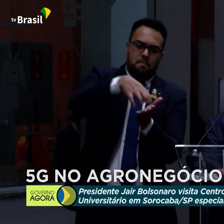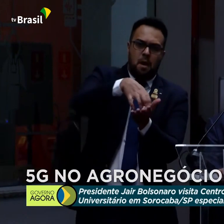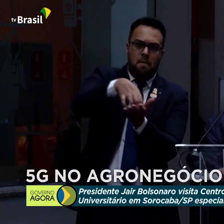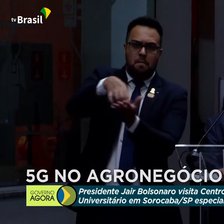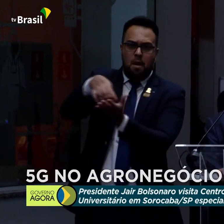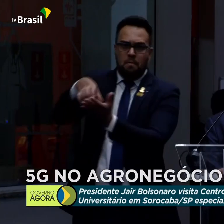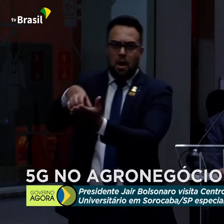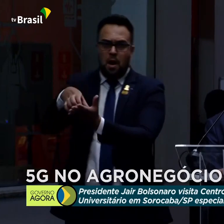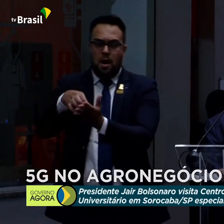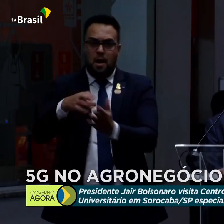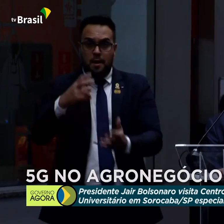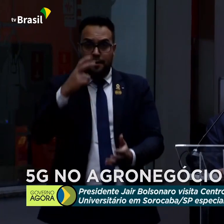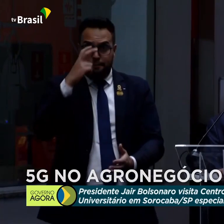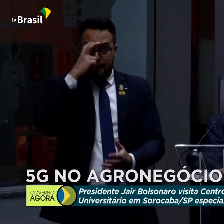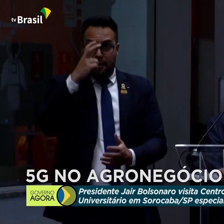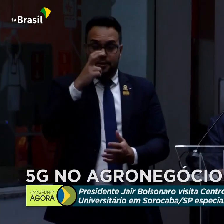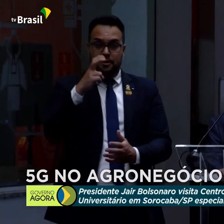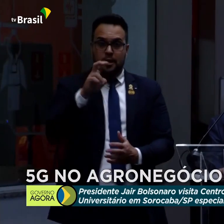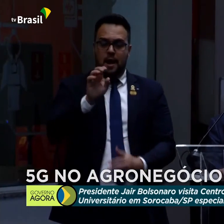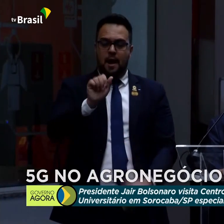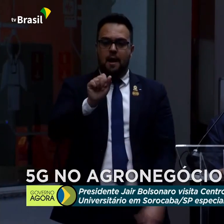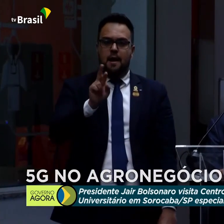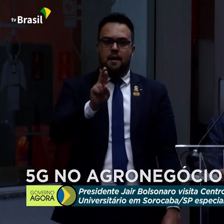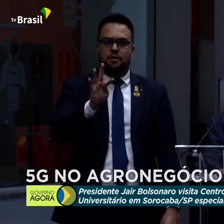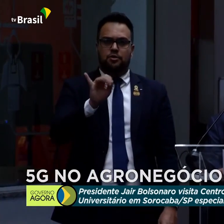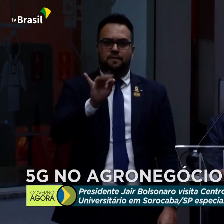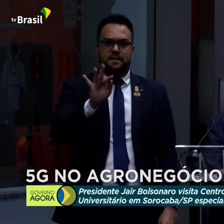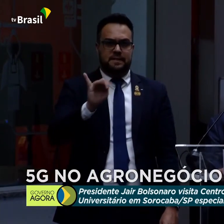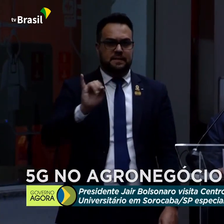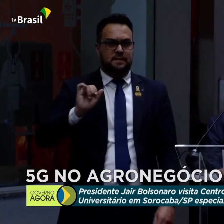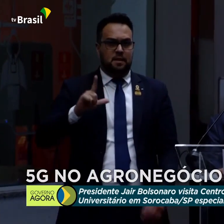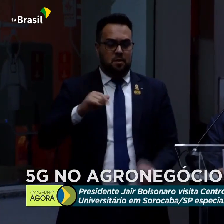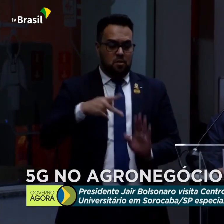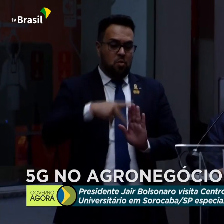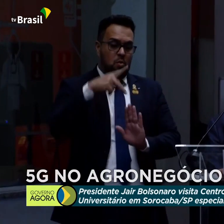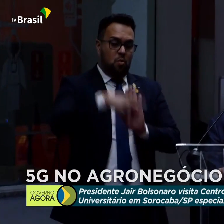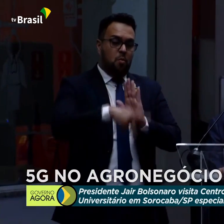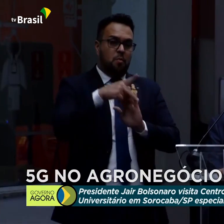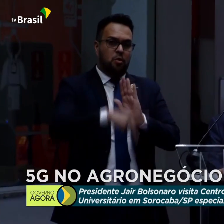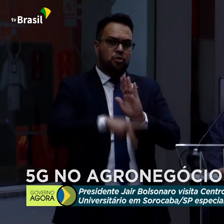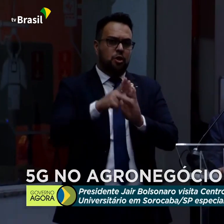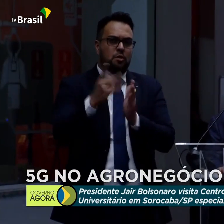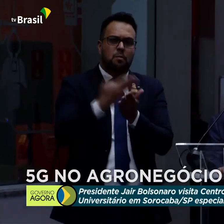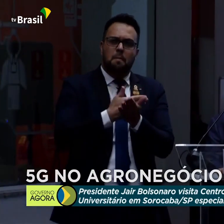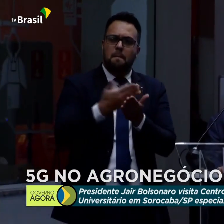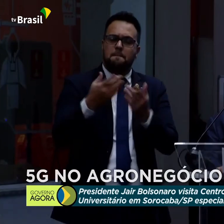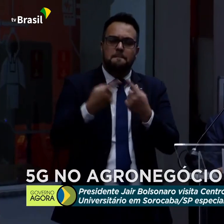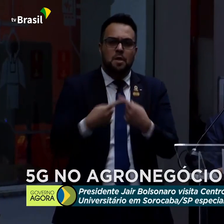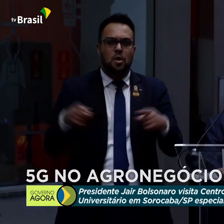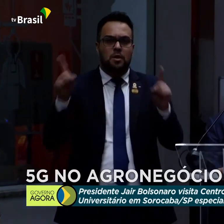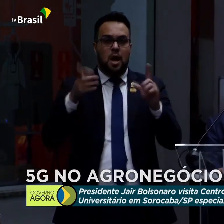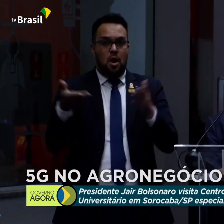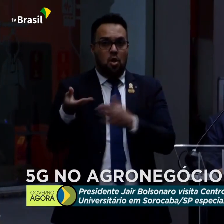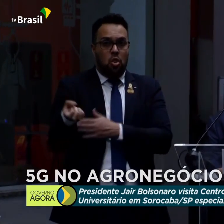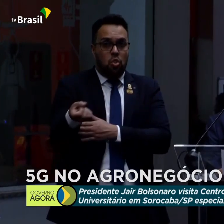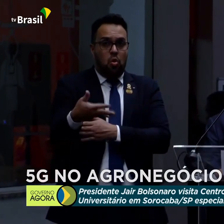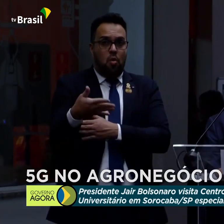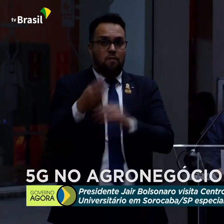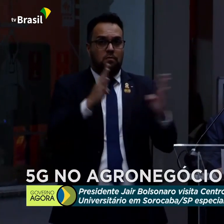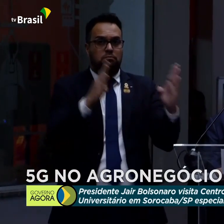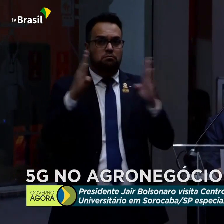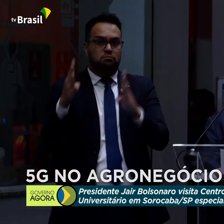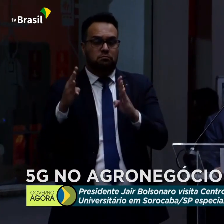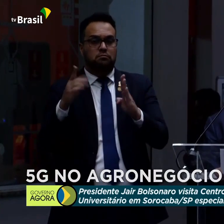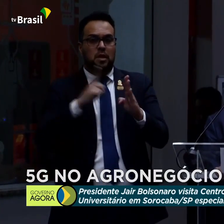artificial recentemente aprovados pelo MCTI e FAPESP. O projeto pioneiro de um Smart Campus agora entra em uma nova fase, na medida